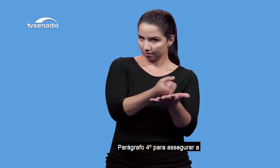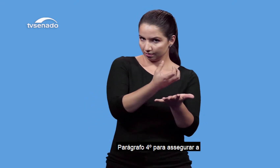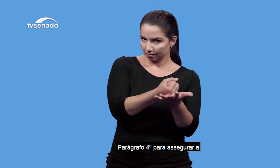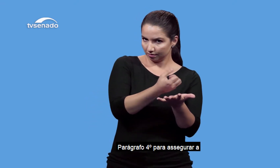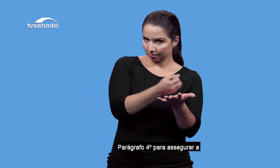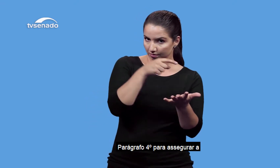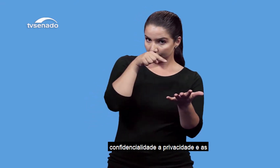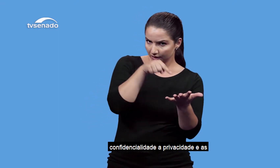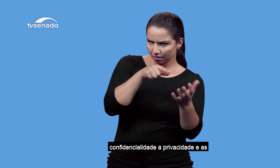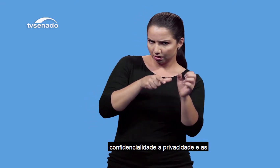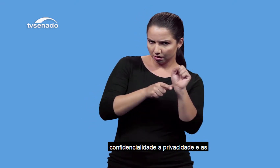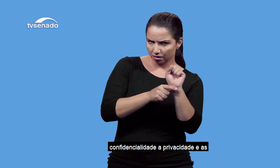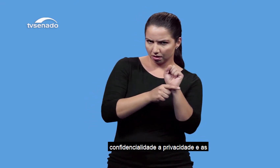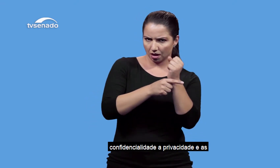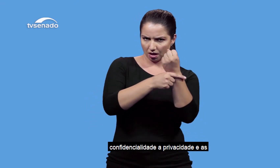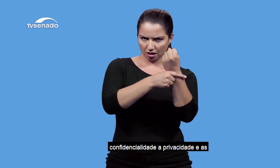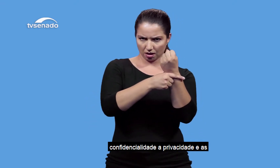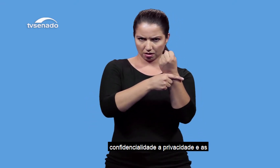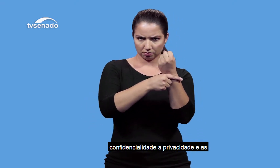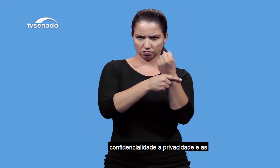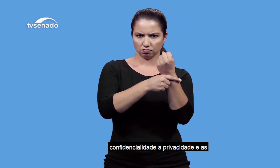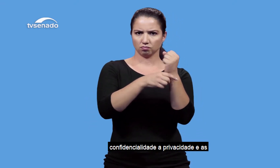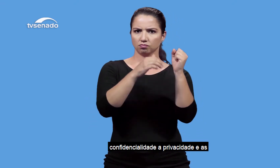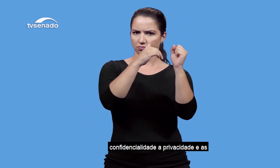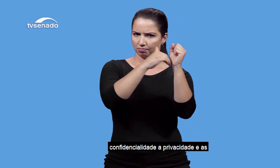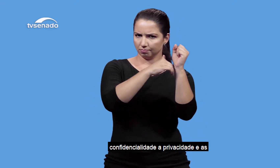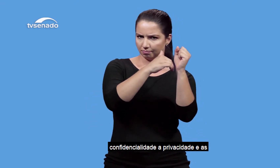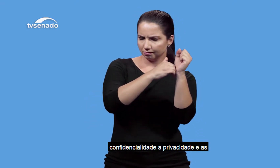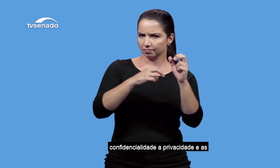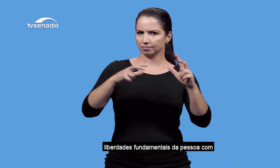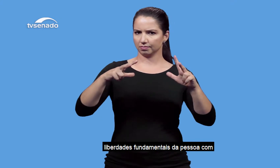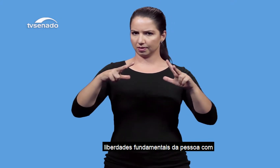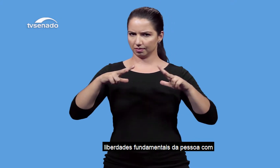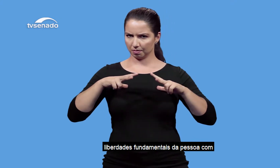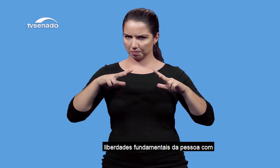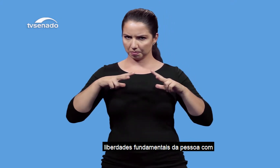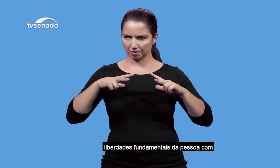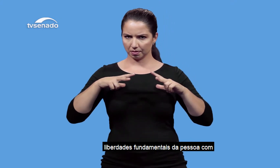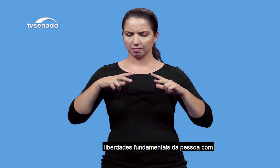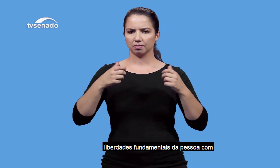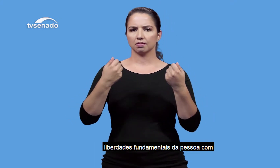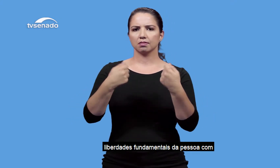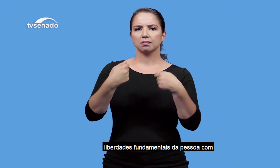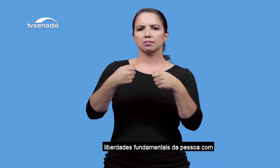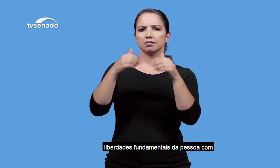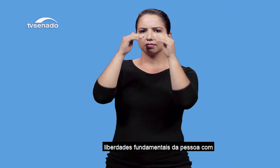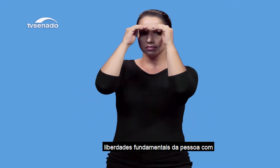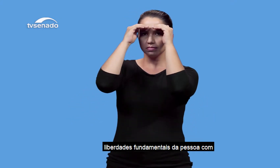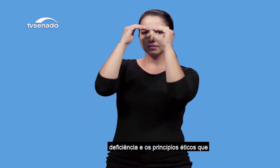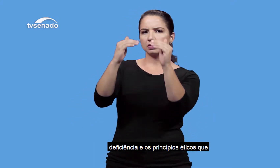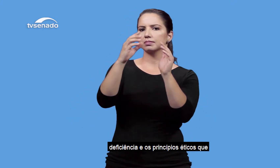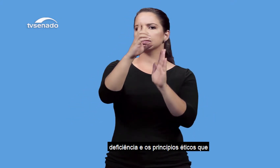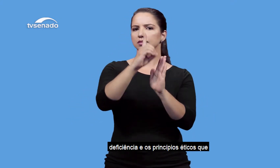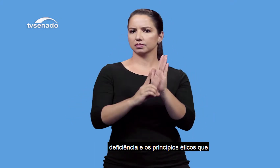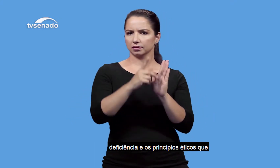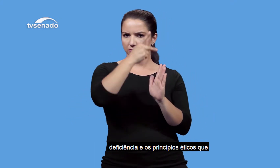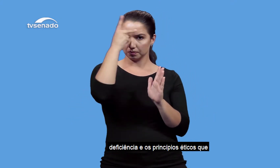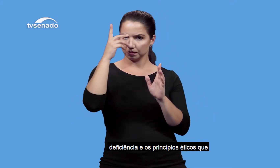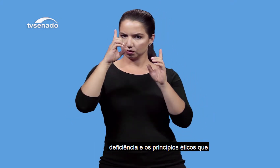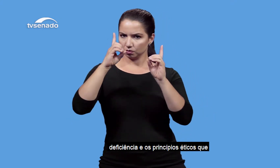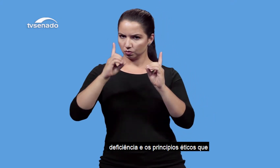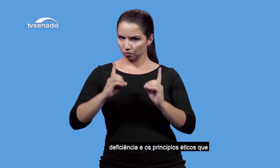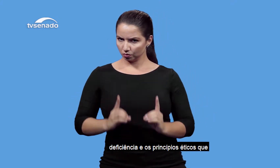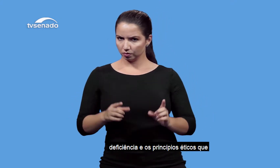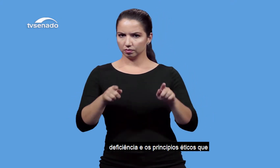assegurar a confidencialidade a privacidade e as liberdades fundamentais da pessoa com deficiência e os